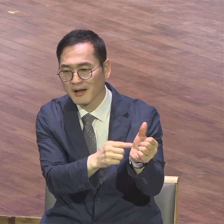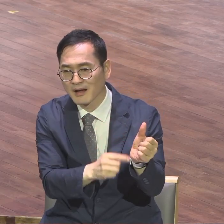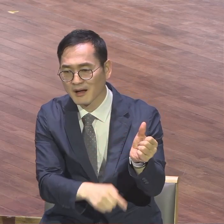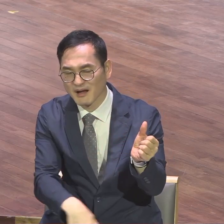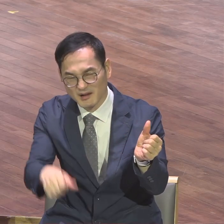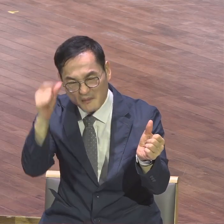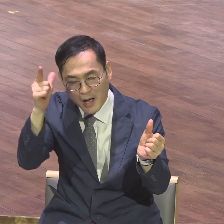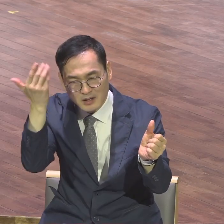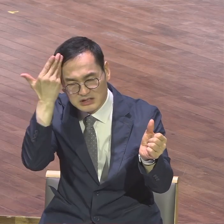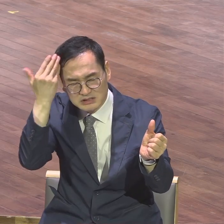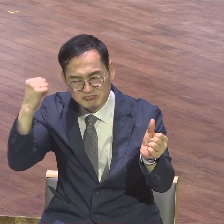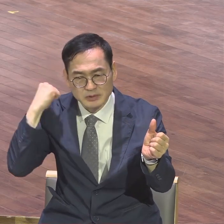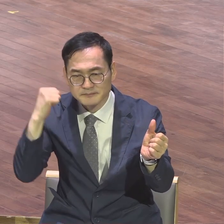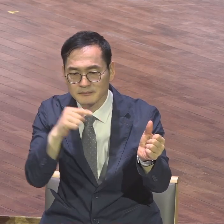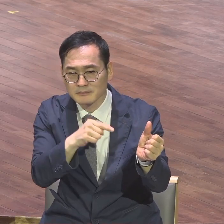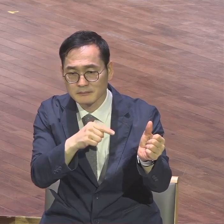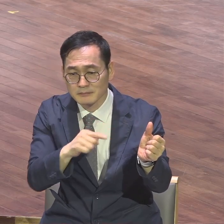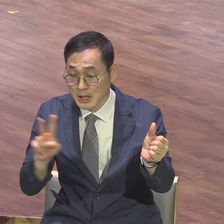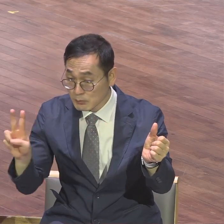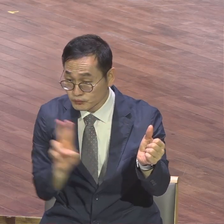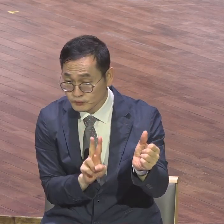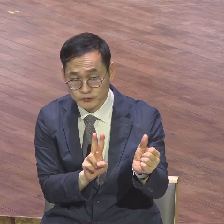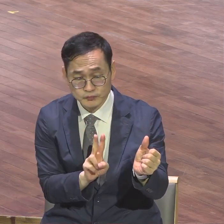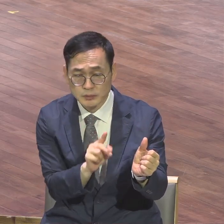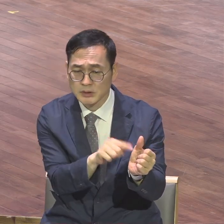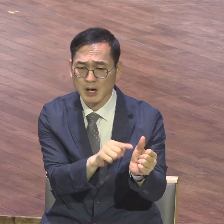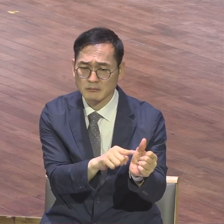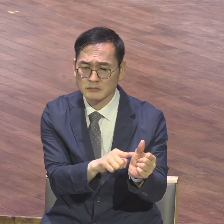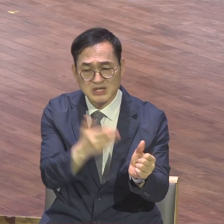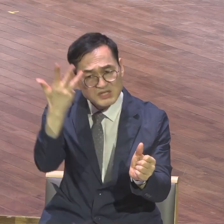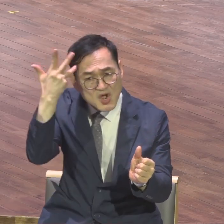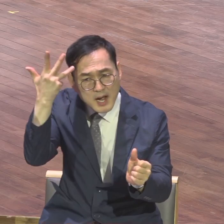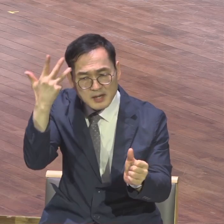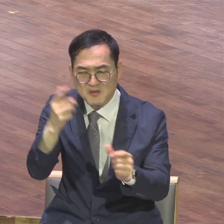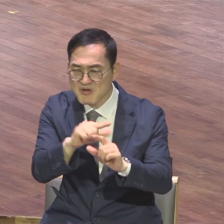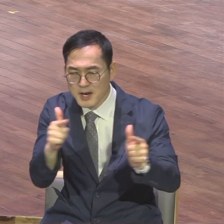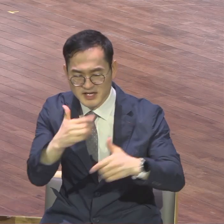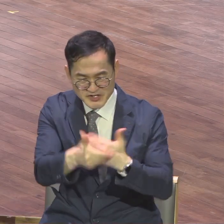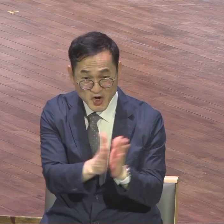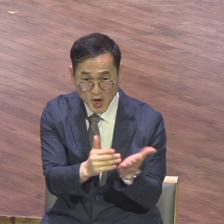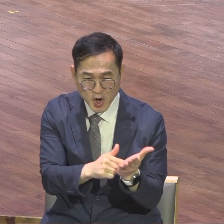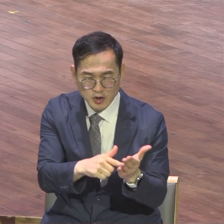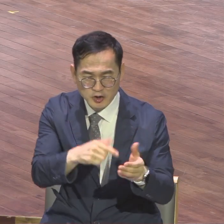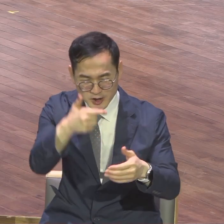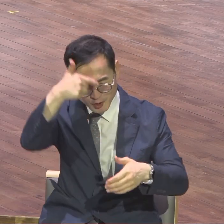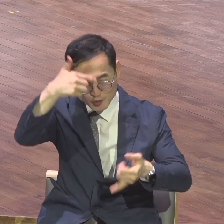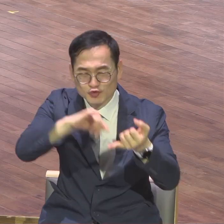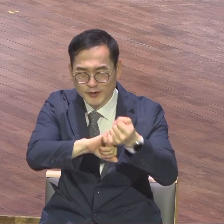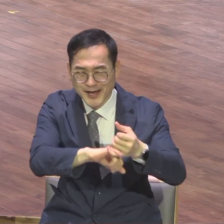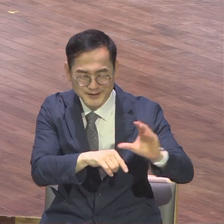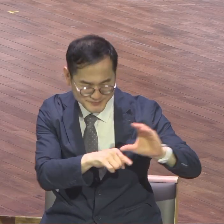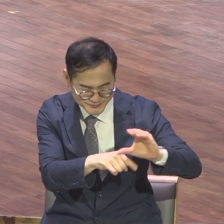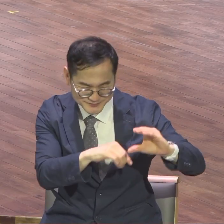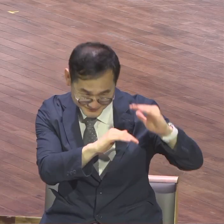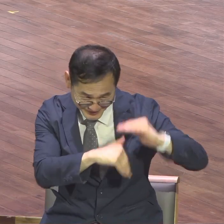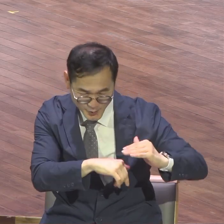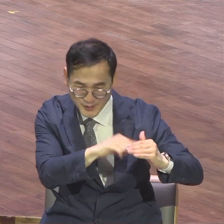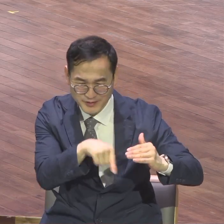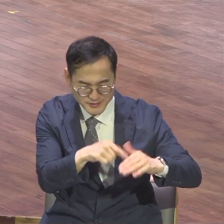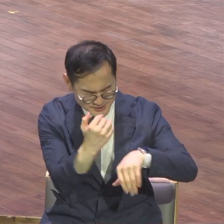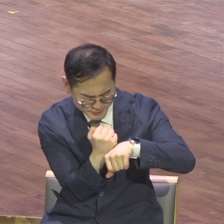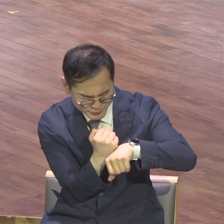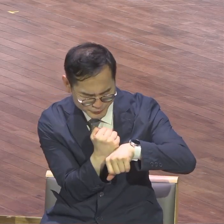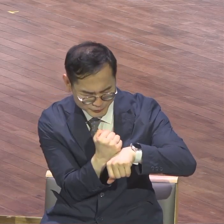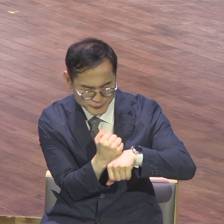이 학자였는데 뭐 나름대로 막 그 당시 성경은 구약이지요. 이 구약에 대해 연구하고 열정